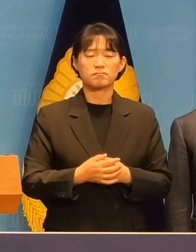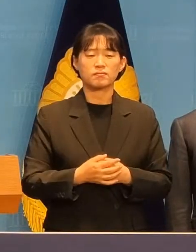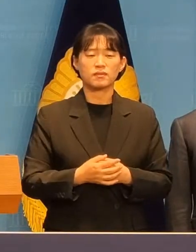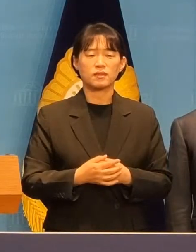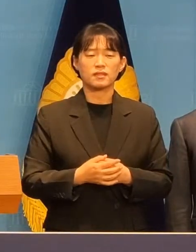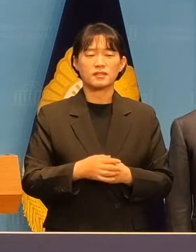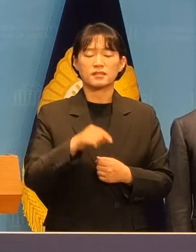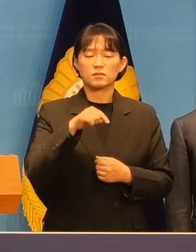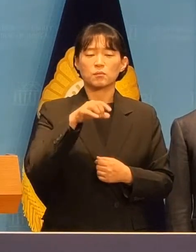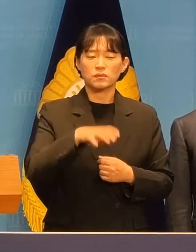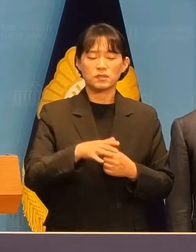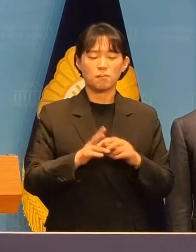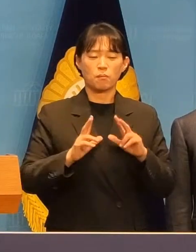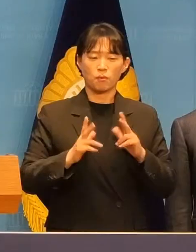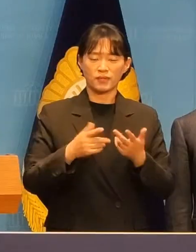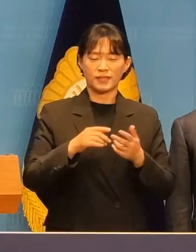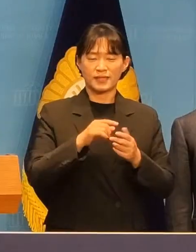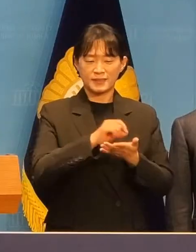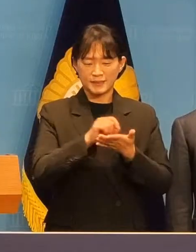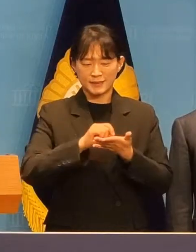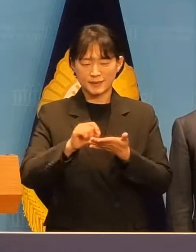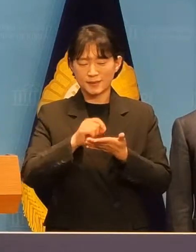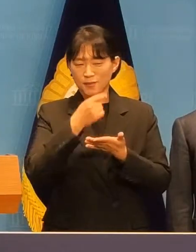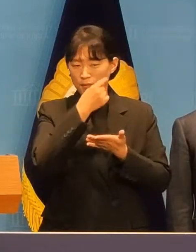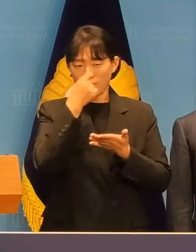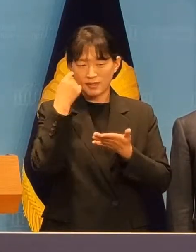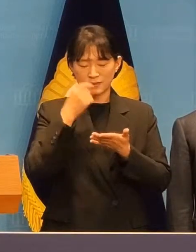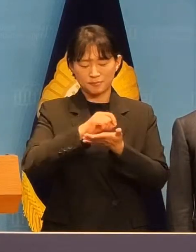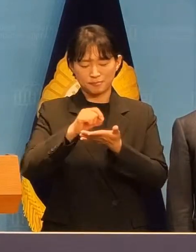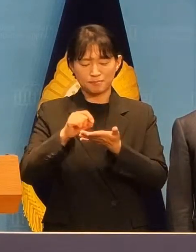그 자리에서 본인이 자필로 확약서를 썼습니다.